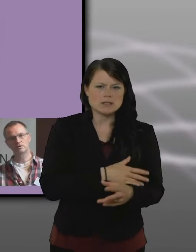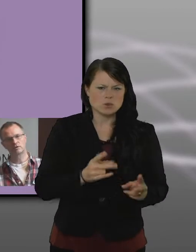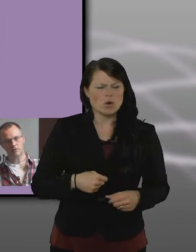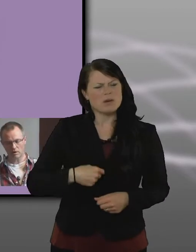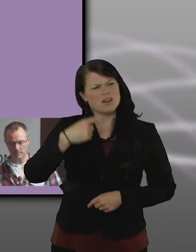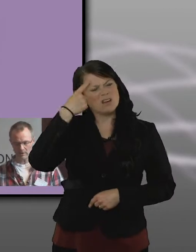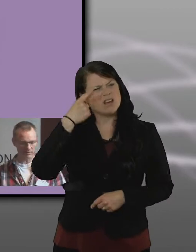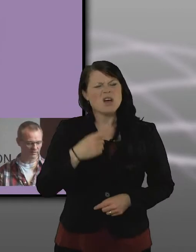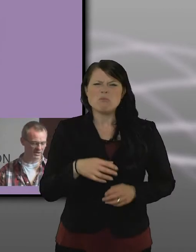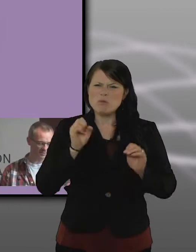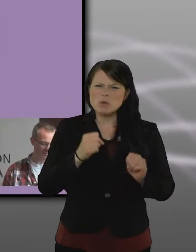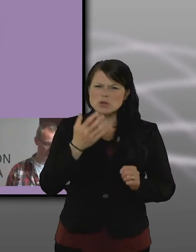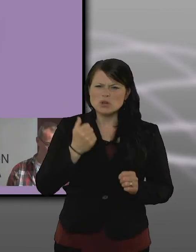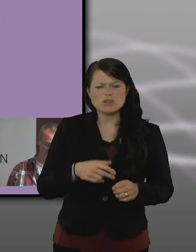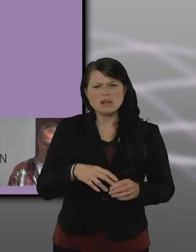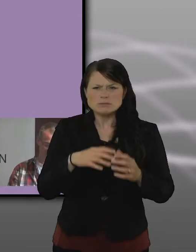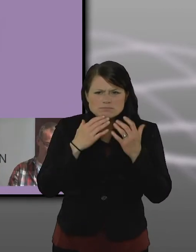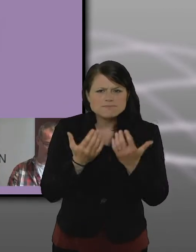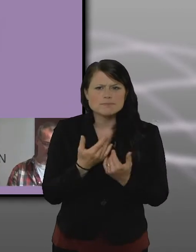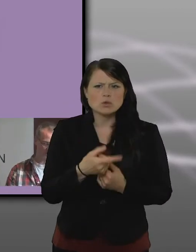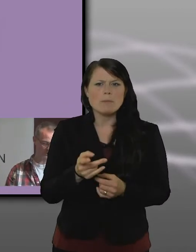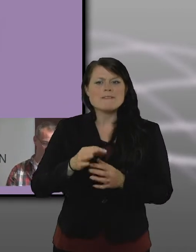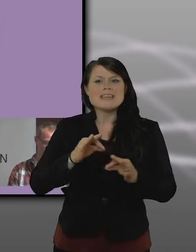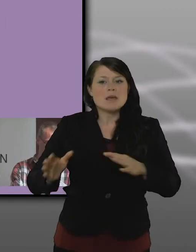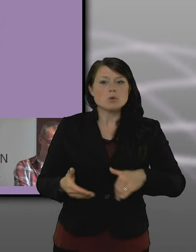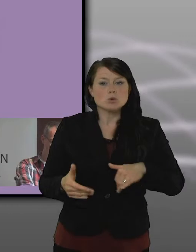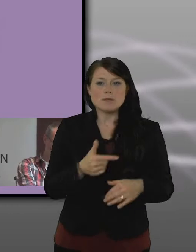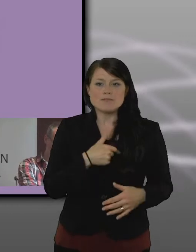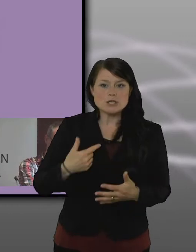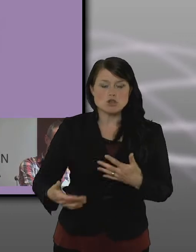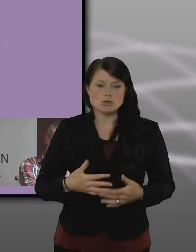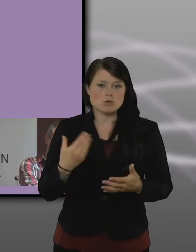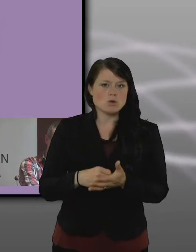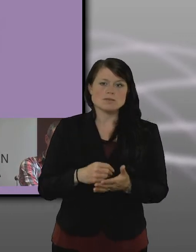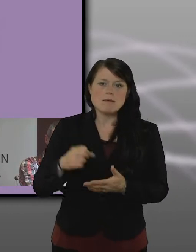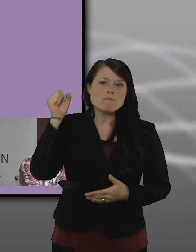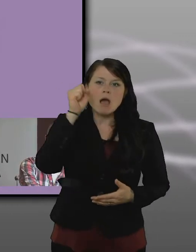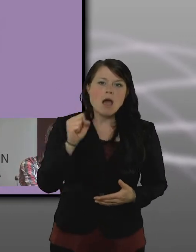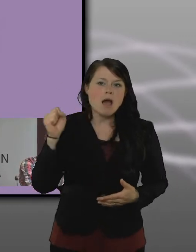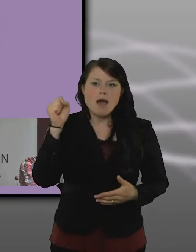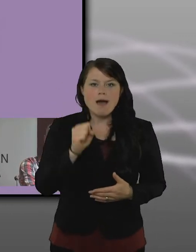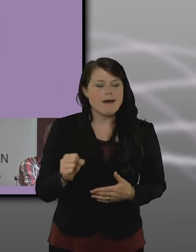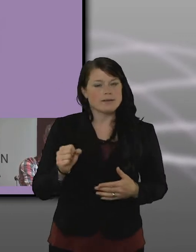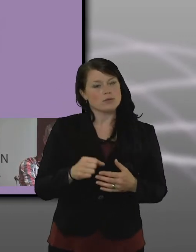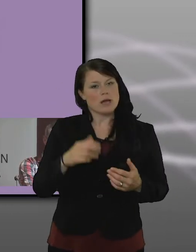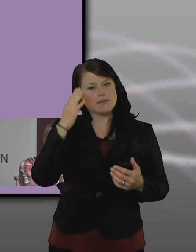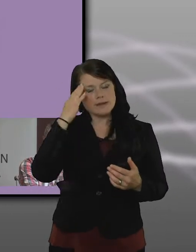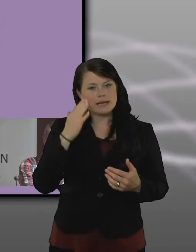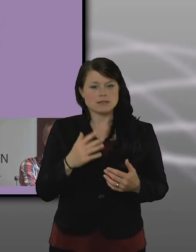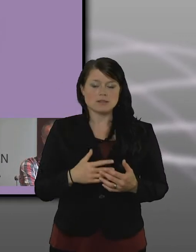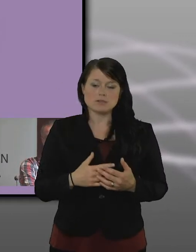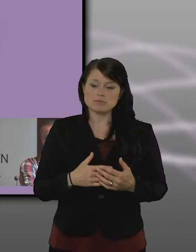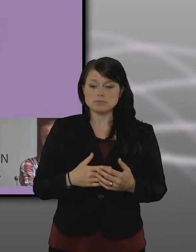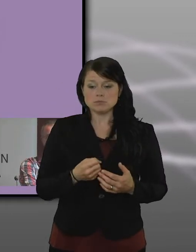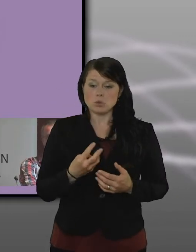att ta tillvara på alla de här fina produktionerna som vi gör, som kostar massor och som jag vet att det finns ett par hundratusen människor som